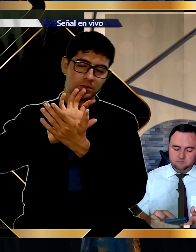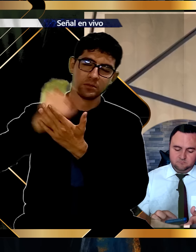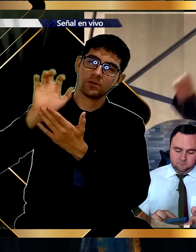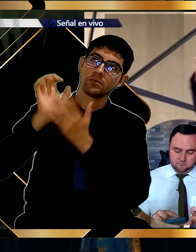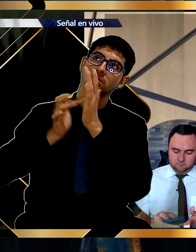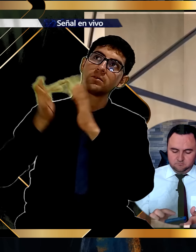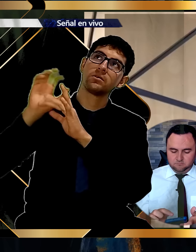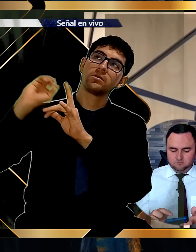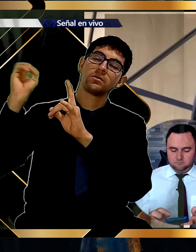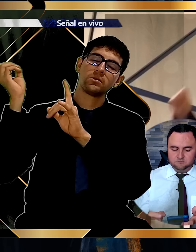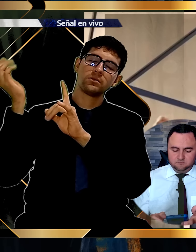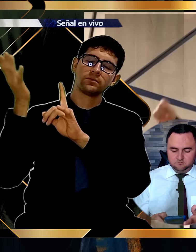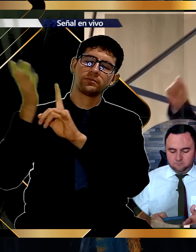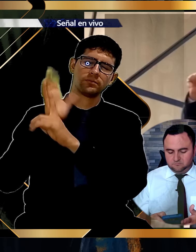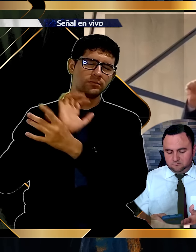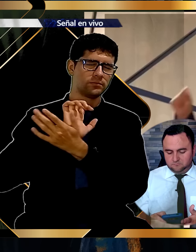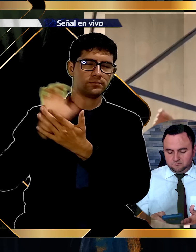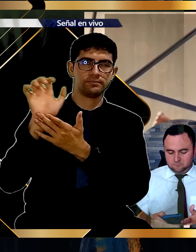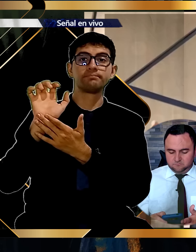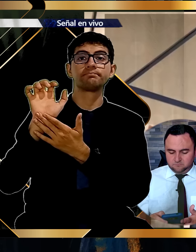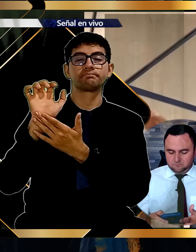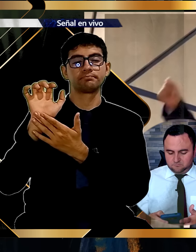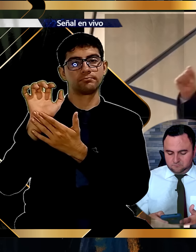ahora serán clavos a vuestros